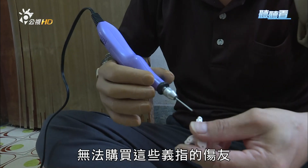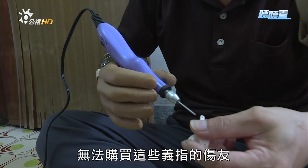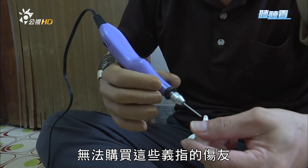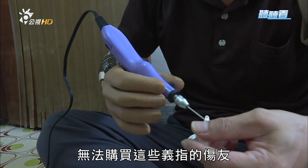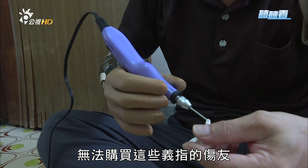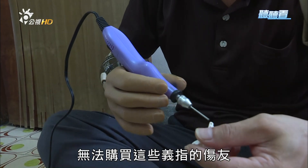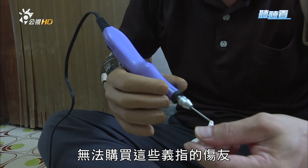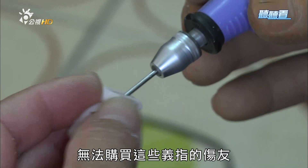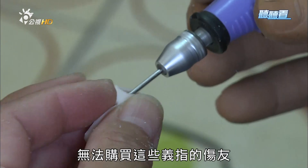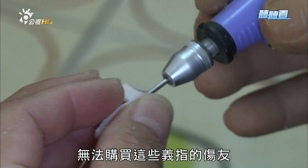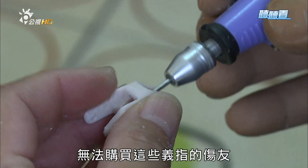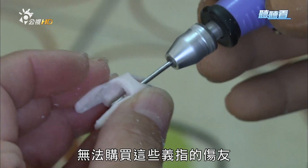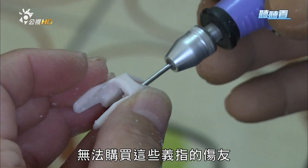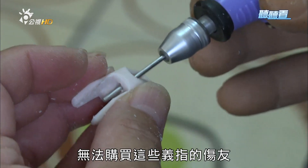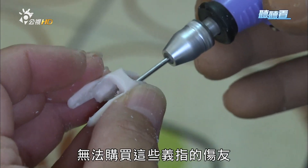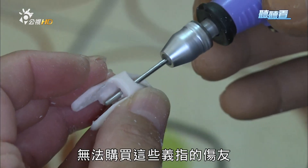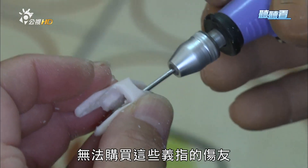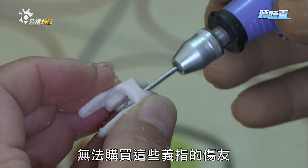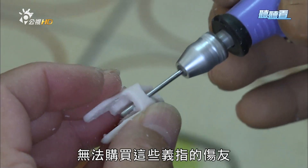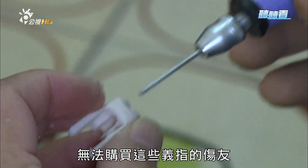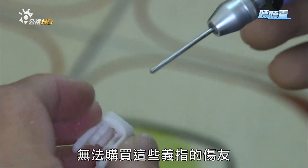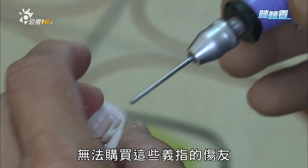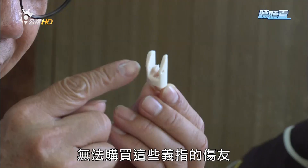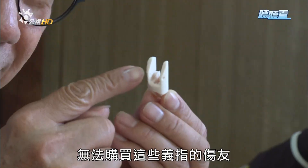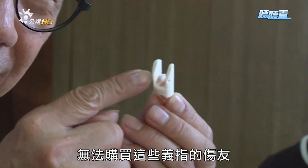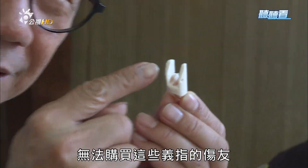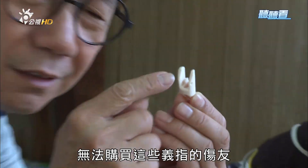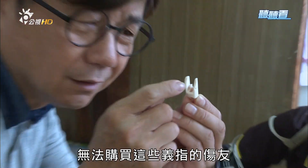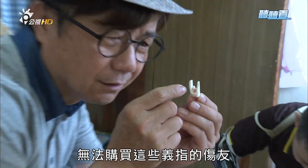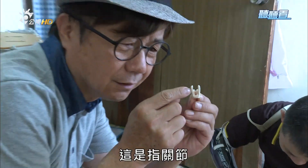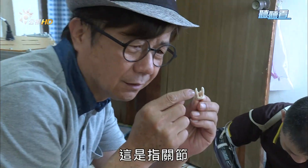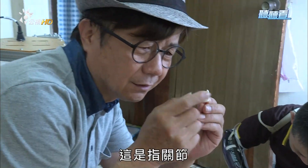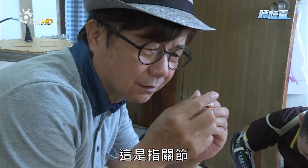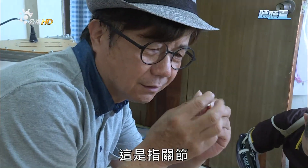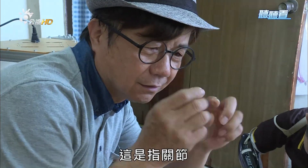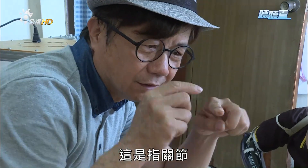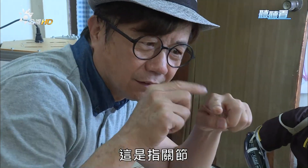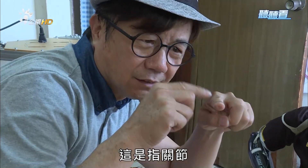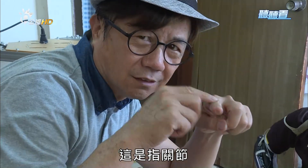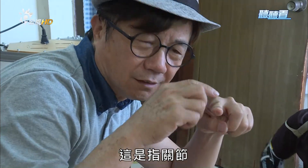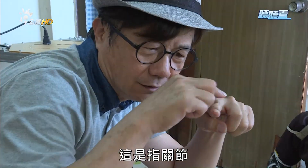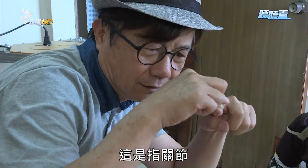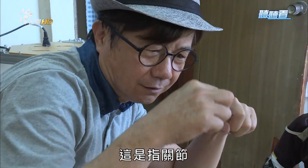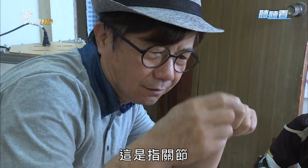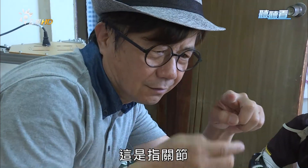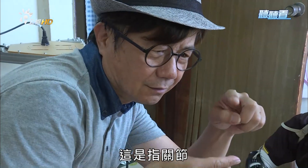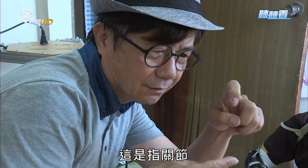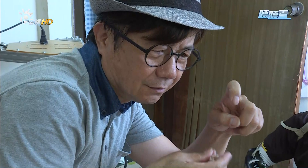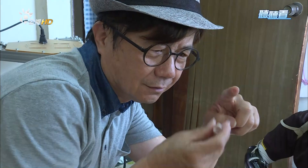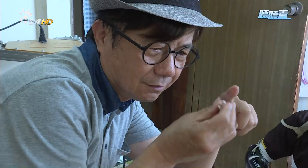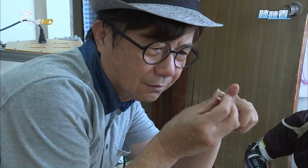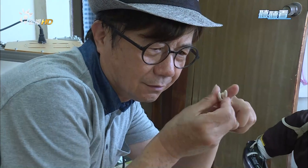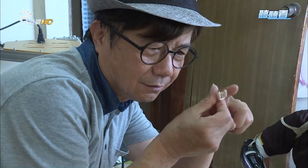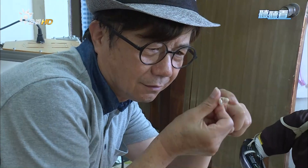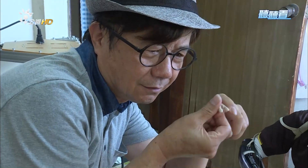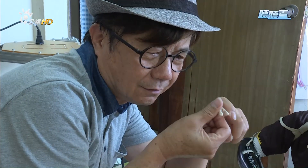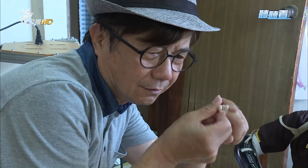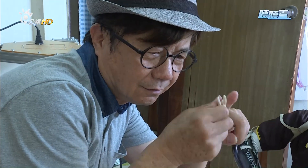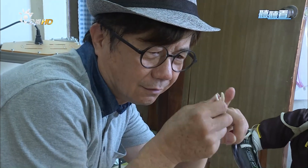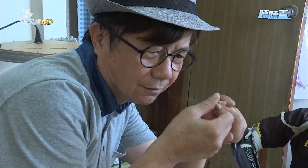些义纸的商友 啊。这是指关节，哎呀哎